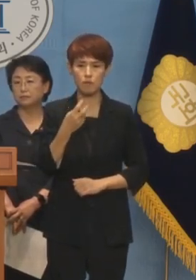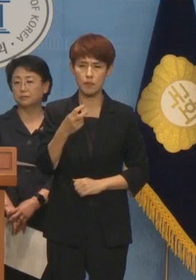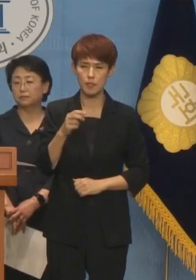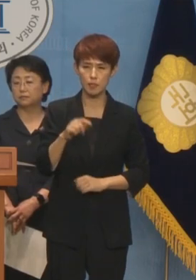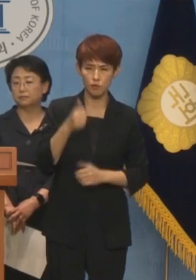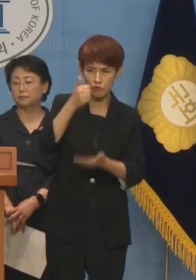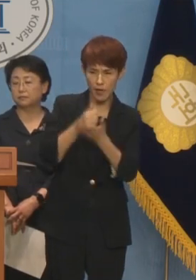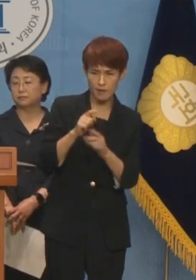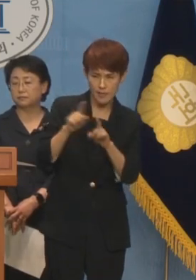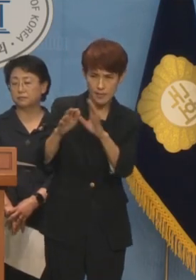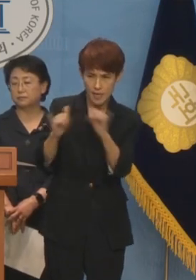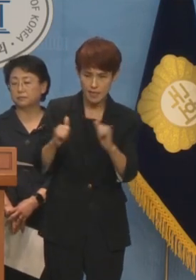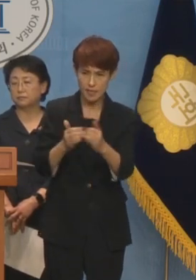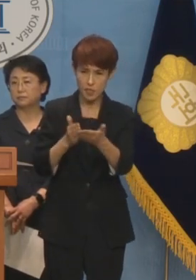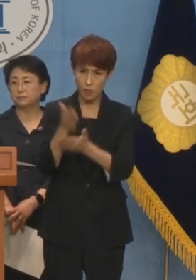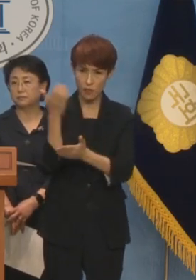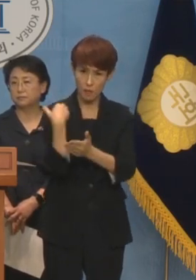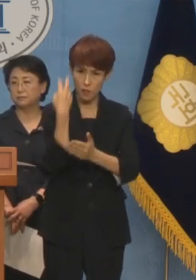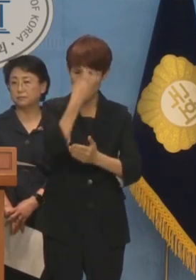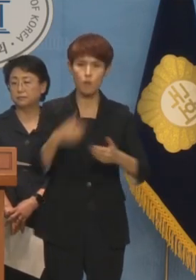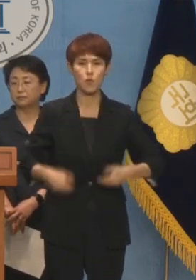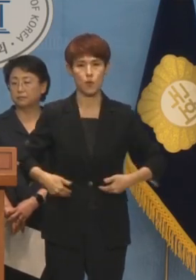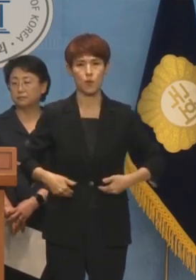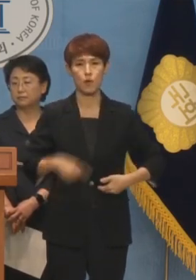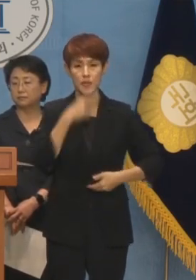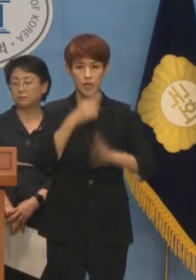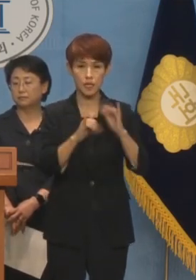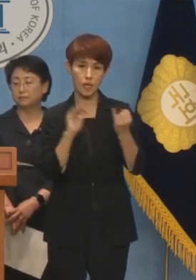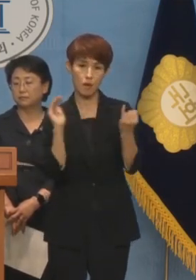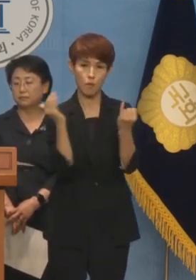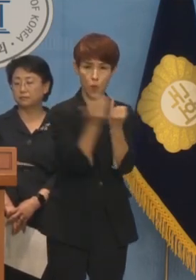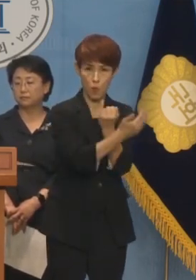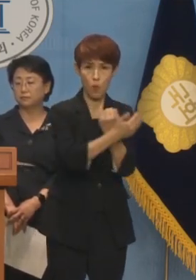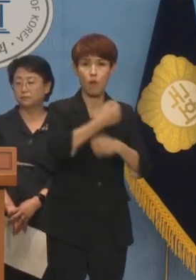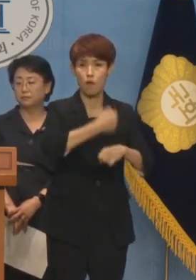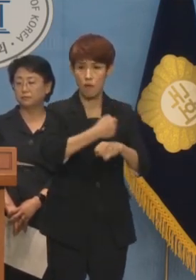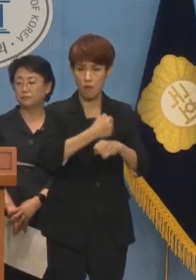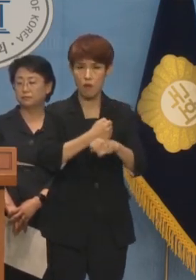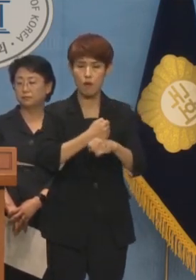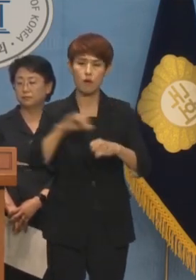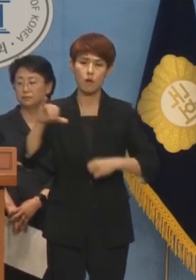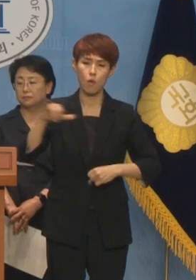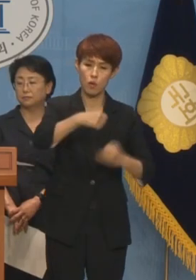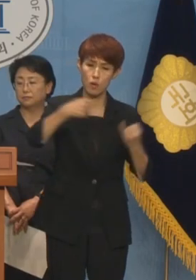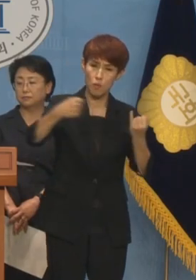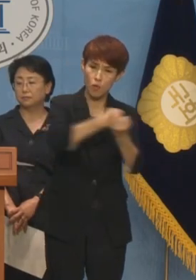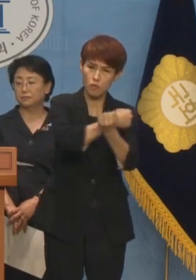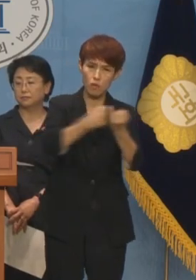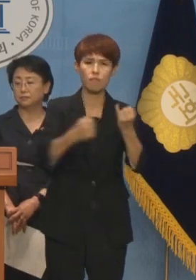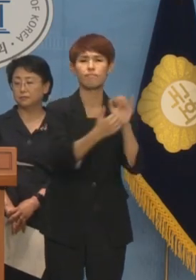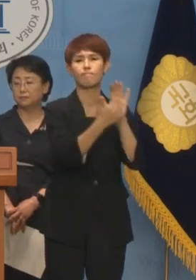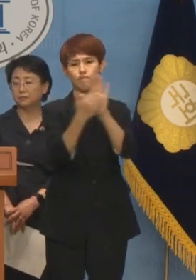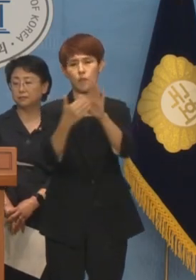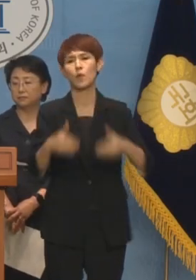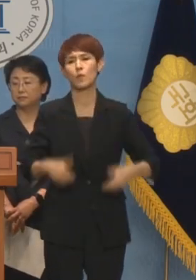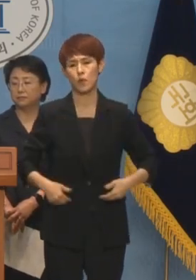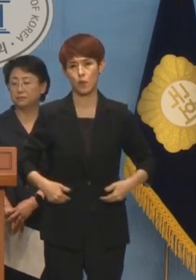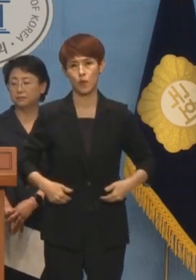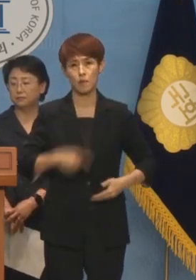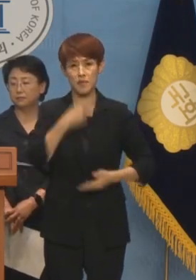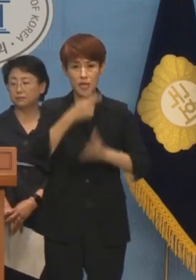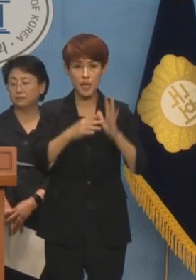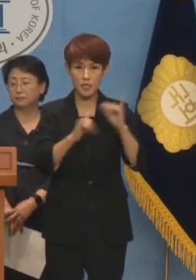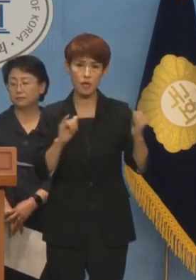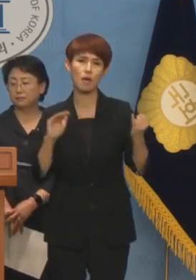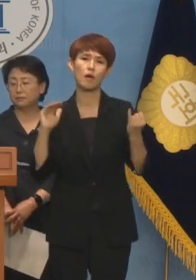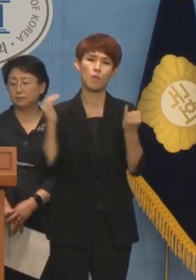전담조사제 등이 필요합니다. 피해자 보호 제도를 적용함으로써 교제폭력을 예방해야 합니다. 피해자를